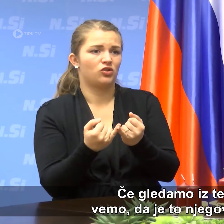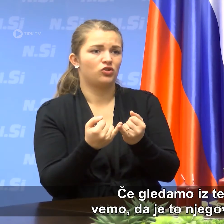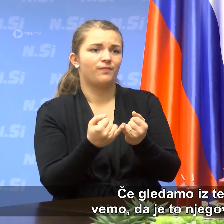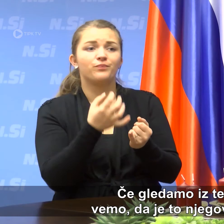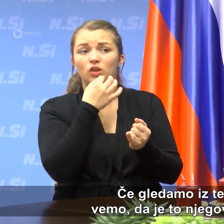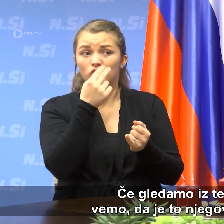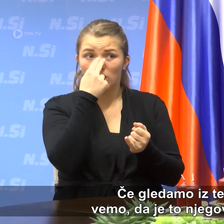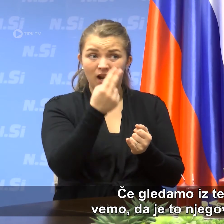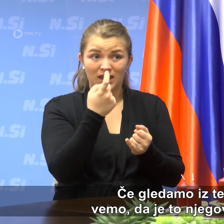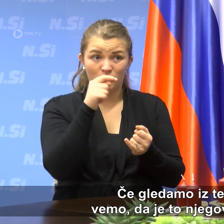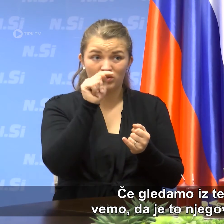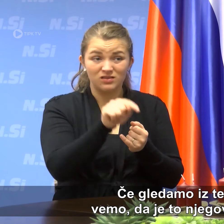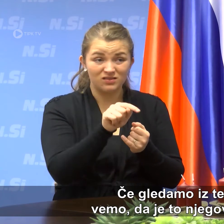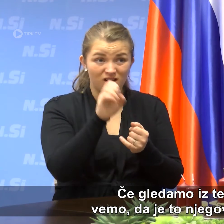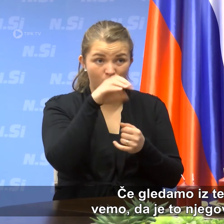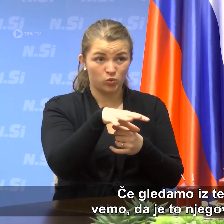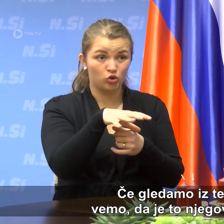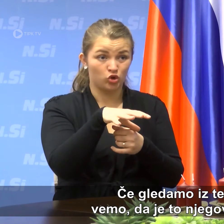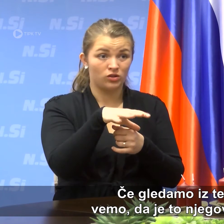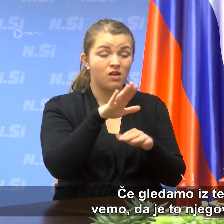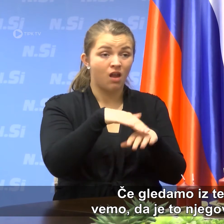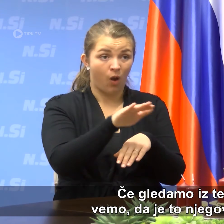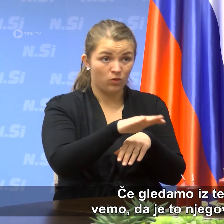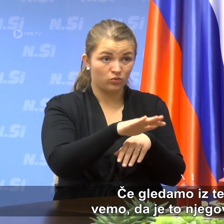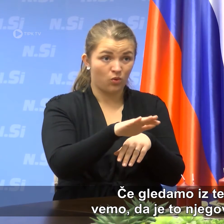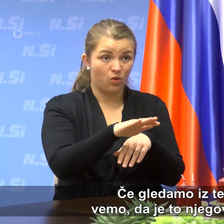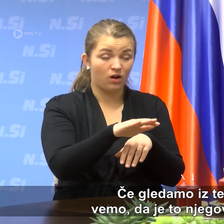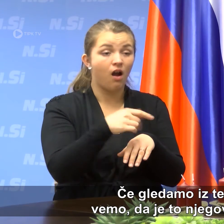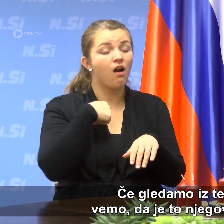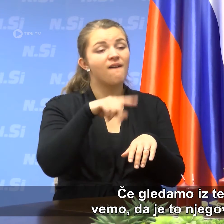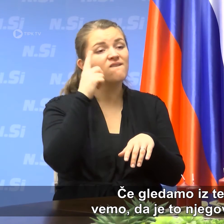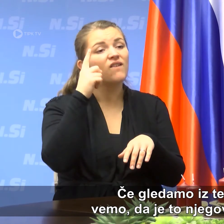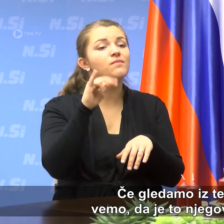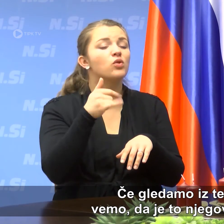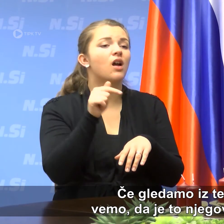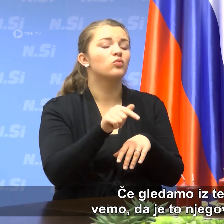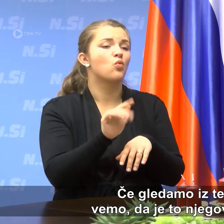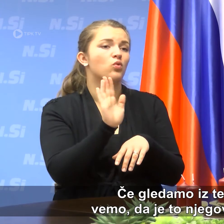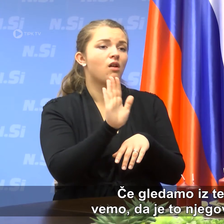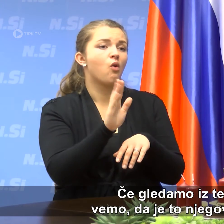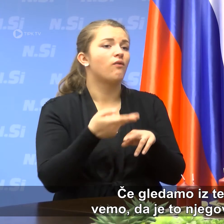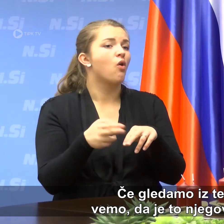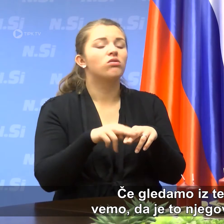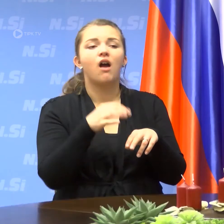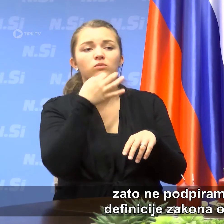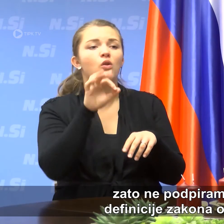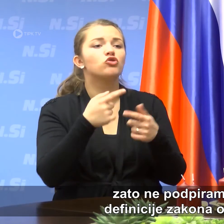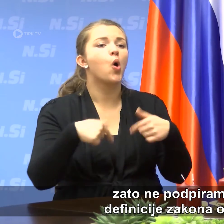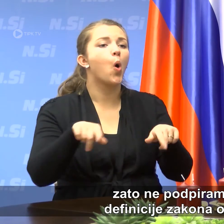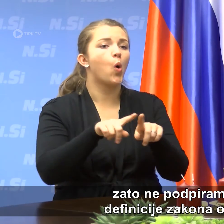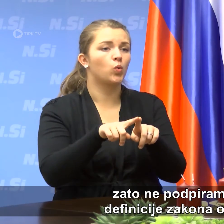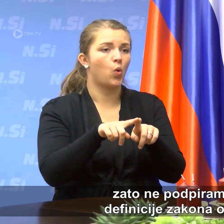Če gledamo iz te luči na otroka, vemo, da je to njegovo najboljše okolje,